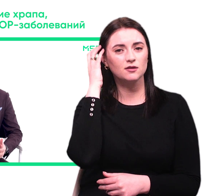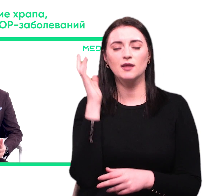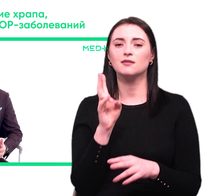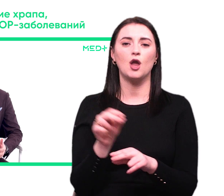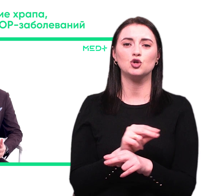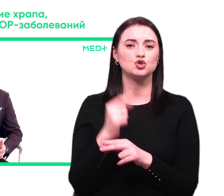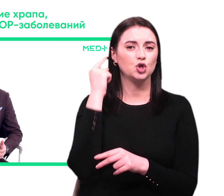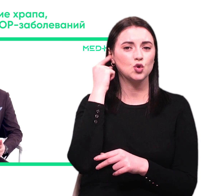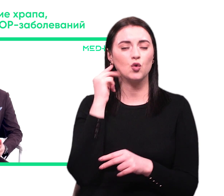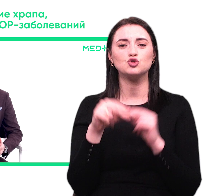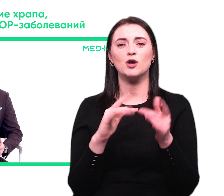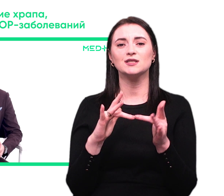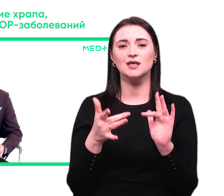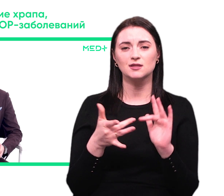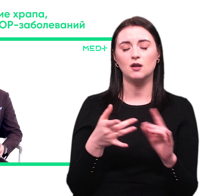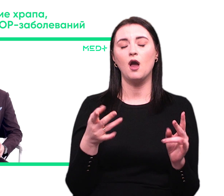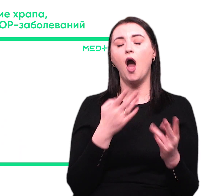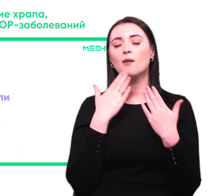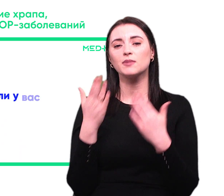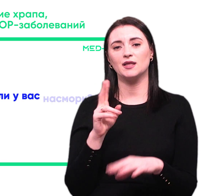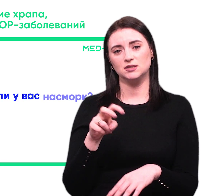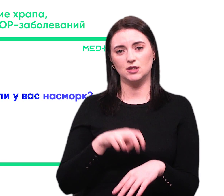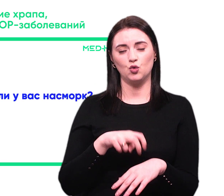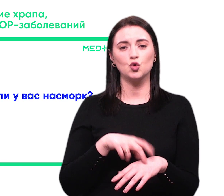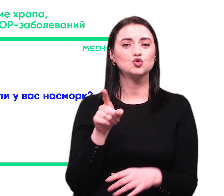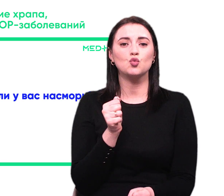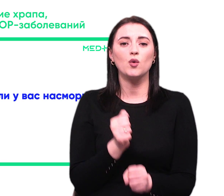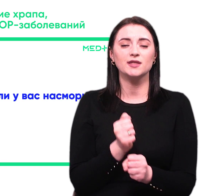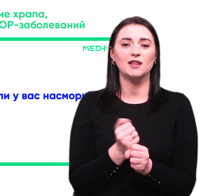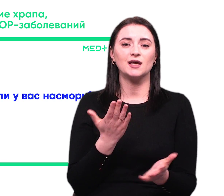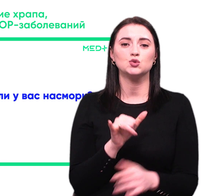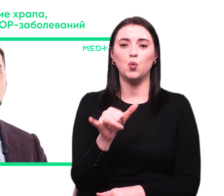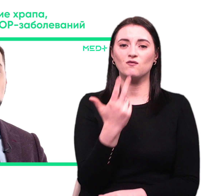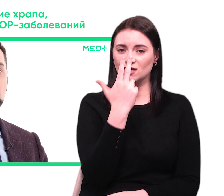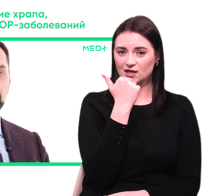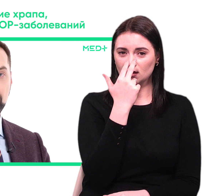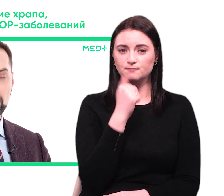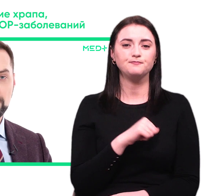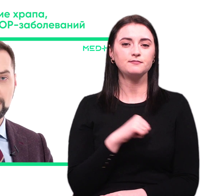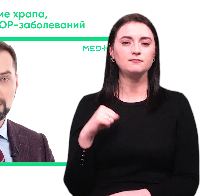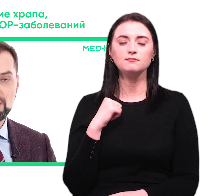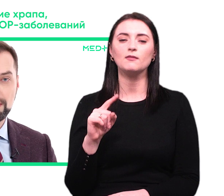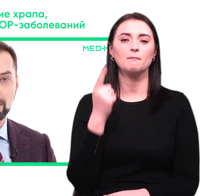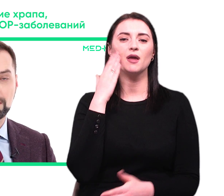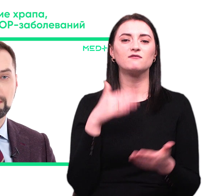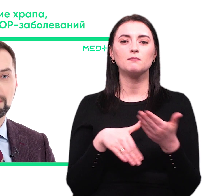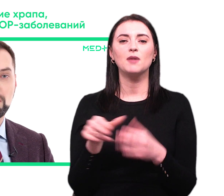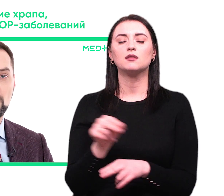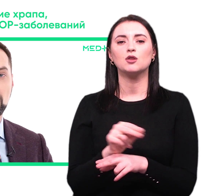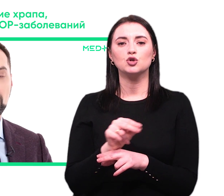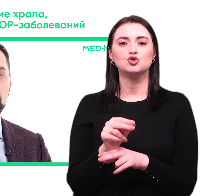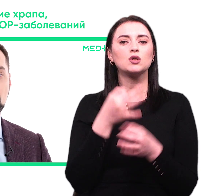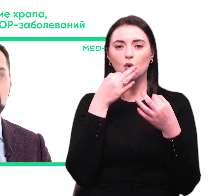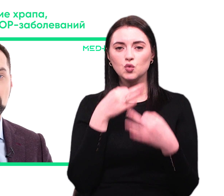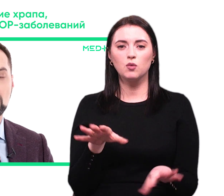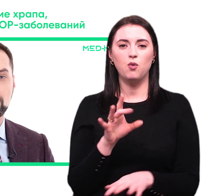ухо через интернет. Обратитесь к доктору. Что делать, если у вас насморк? Самый первый метод лечения